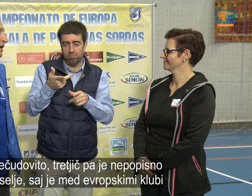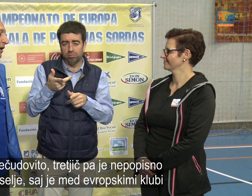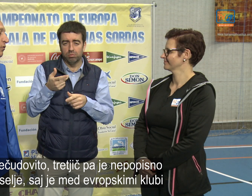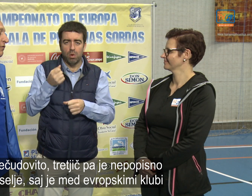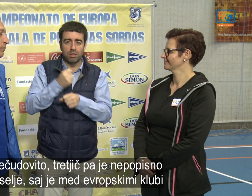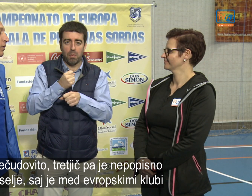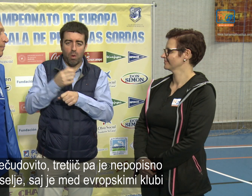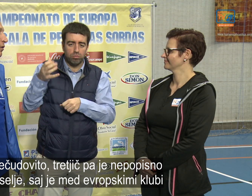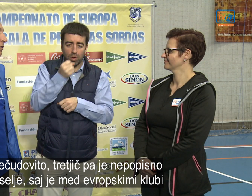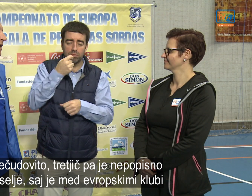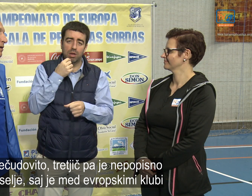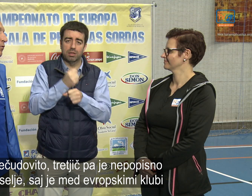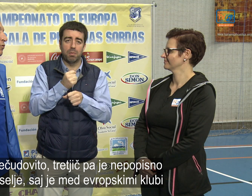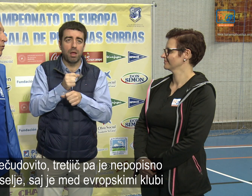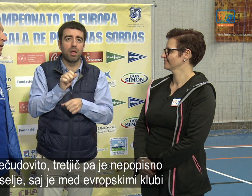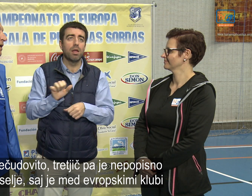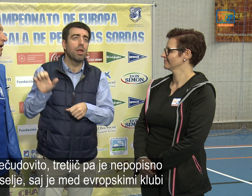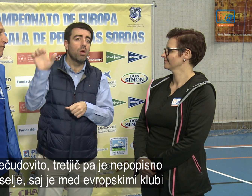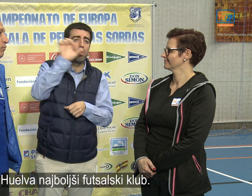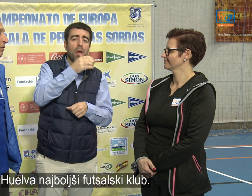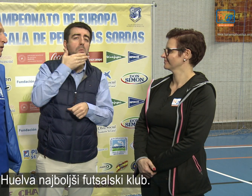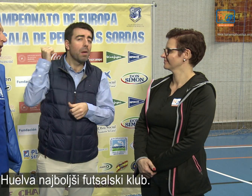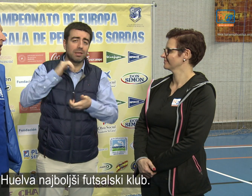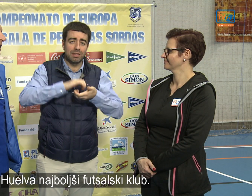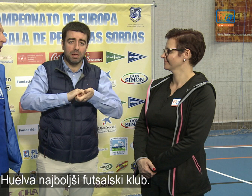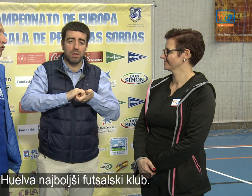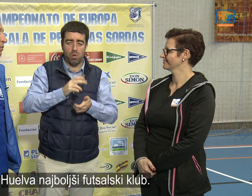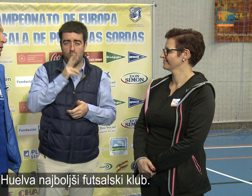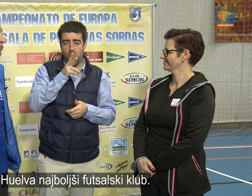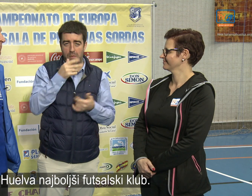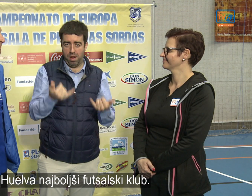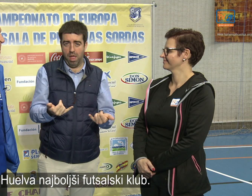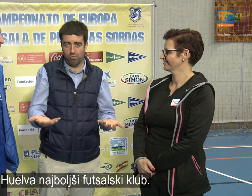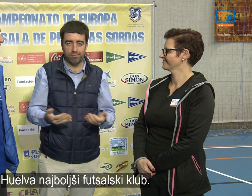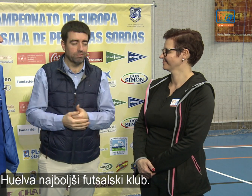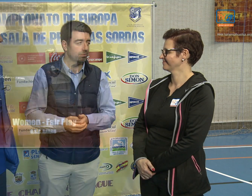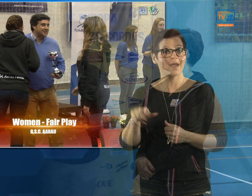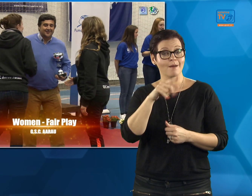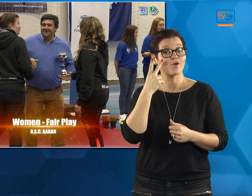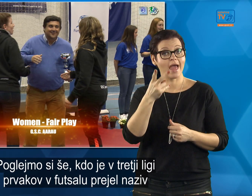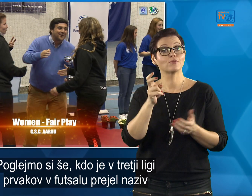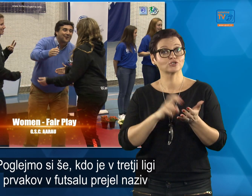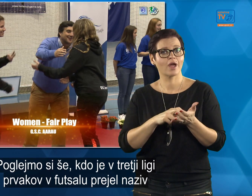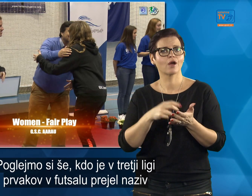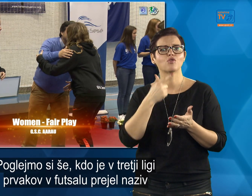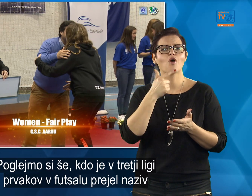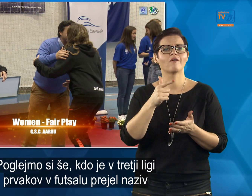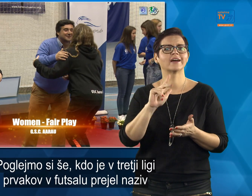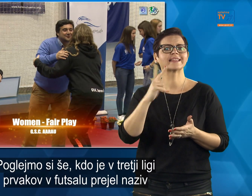creo que somos el mejor equipo de Europa en fútbol sala en estos momentos. Poglejmo si še, kdo je v tretji